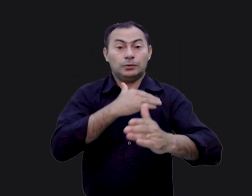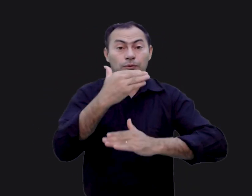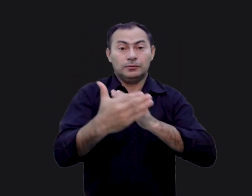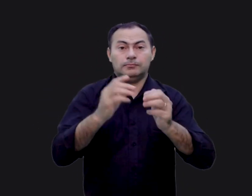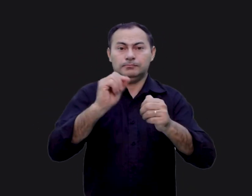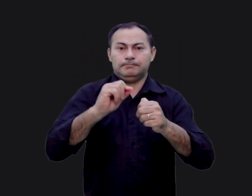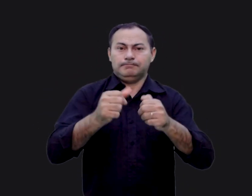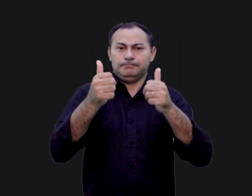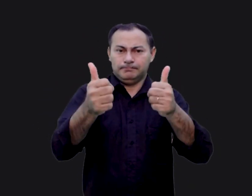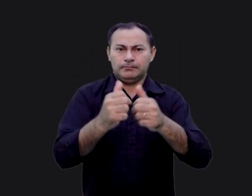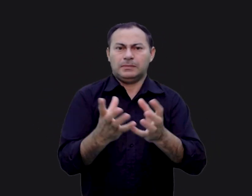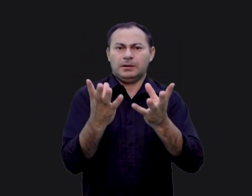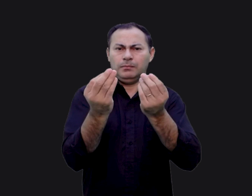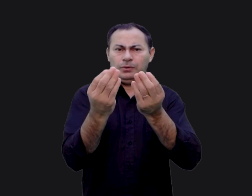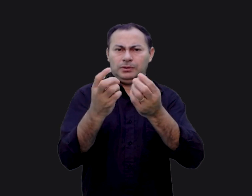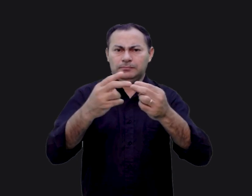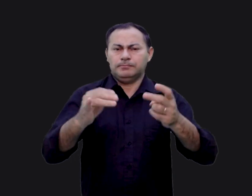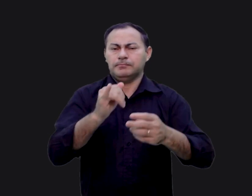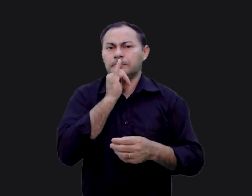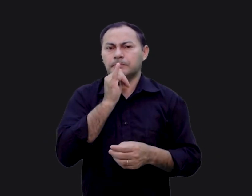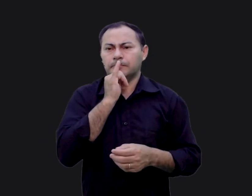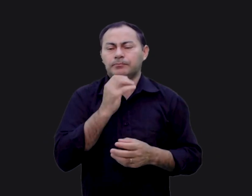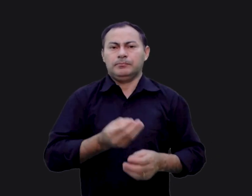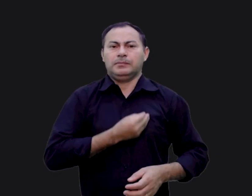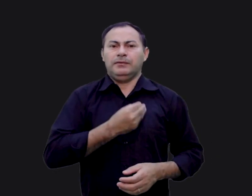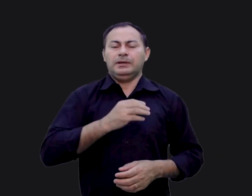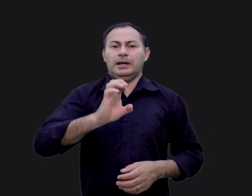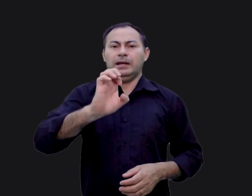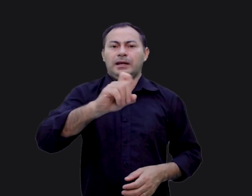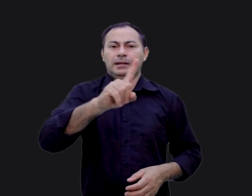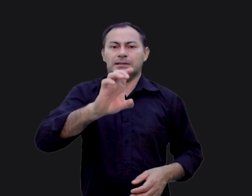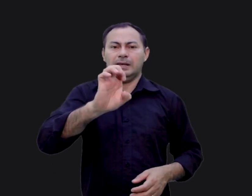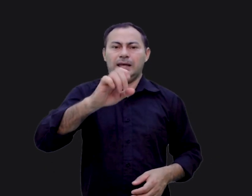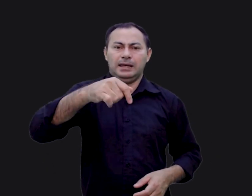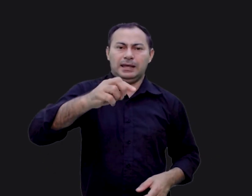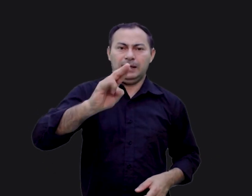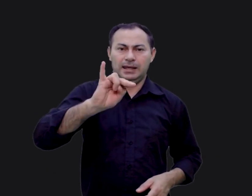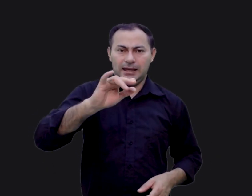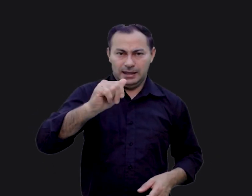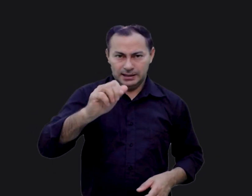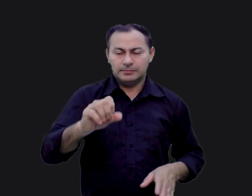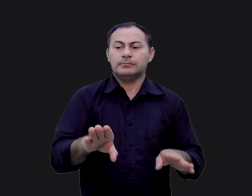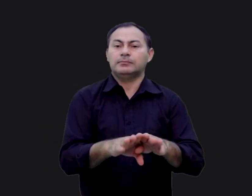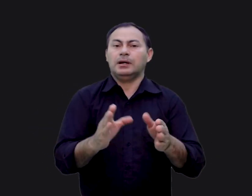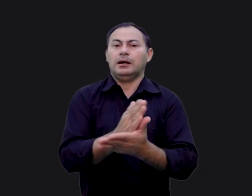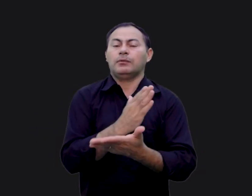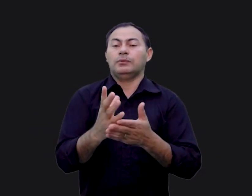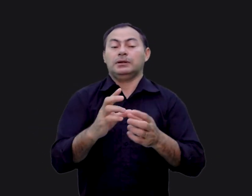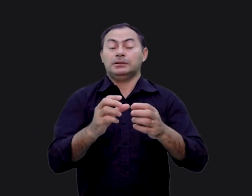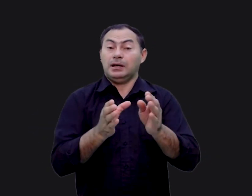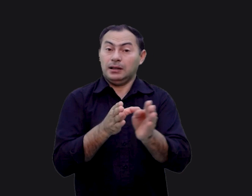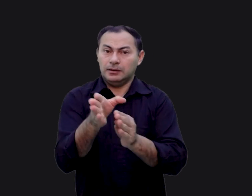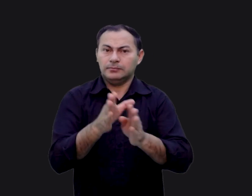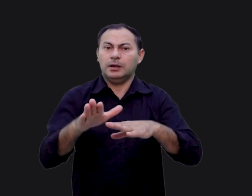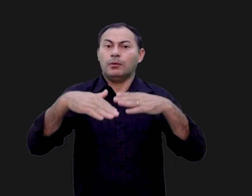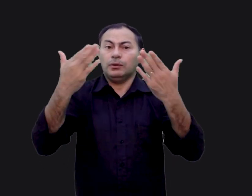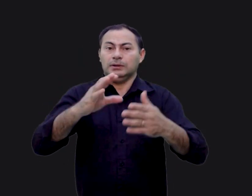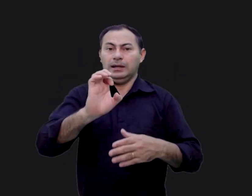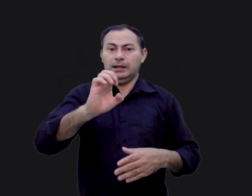tudo que fazia. Há muitas coisas exemplares na vida de Ezequias. Também há alguns alertas. Quando